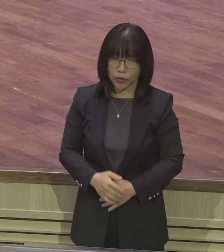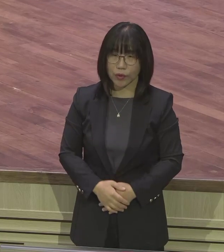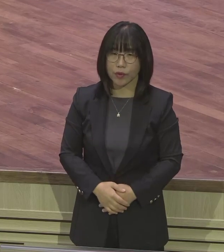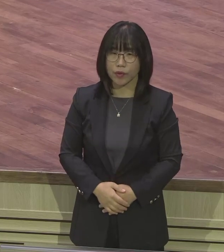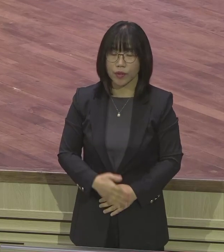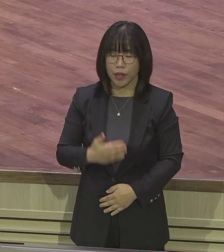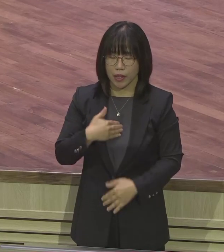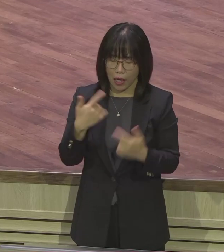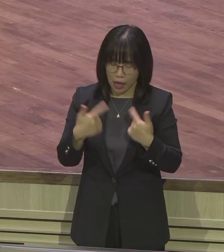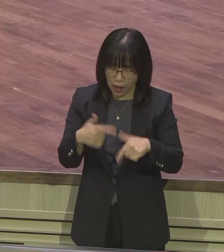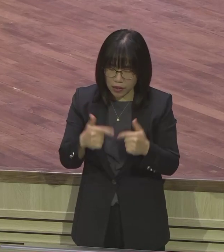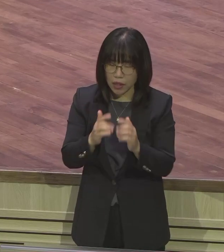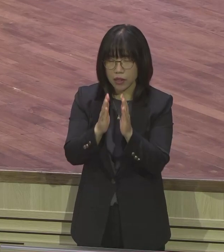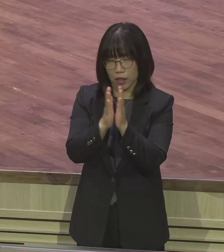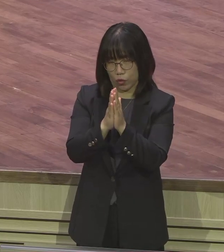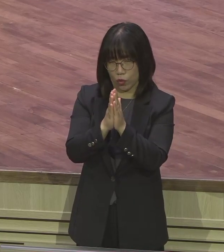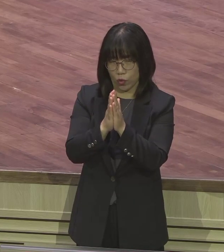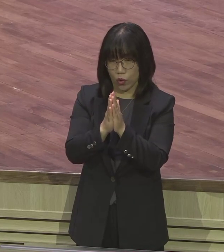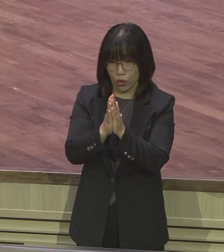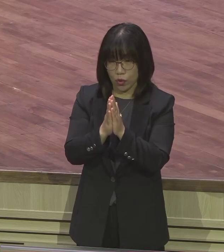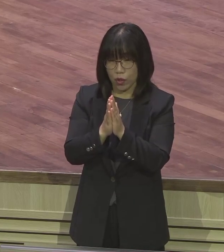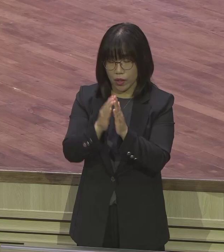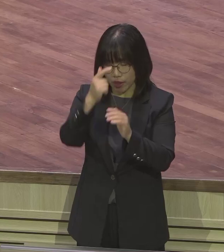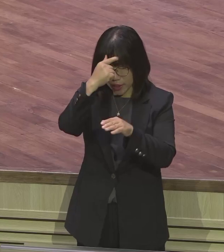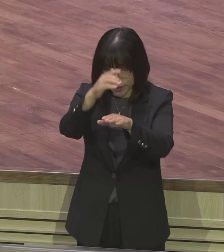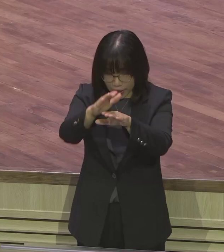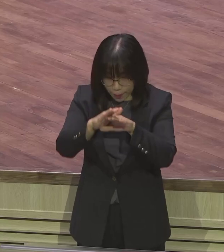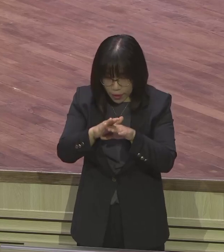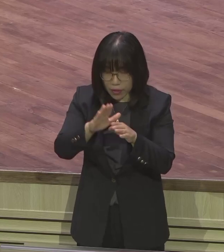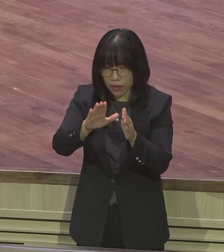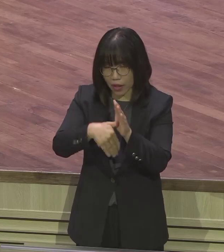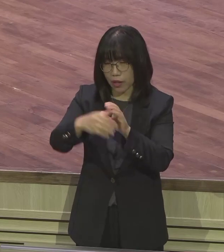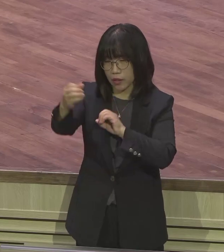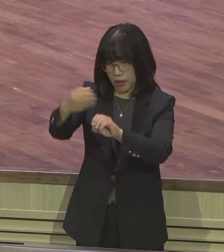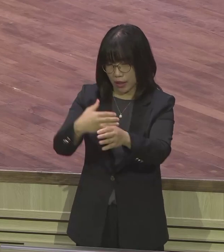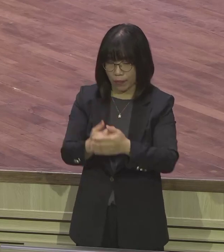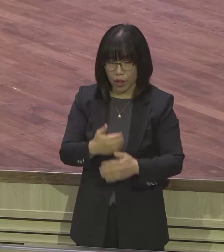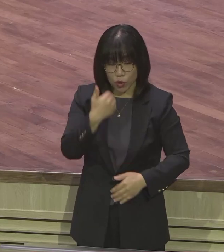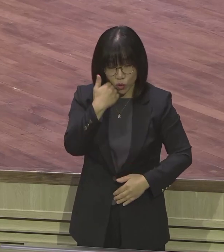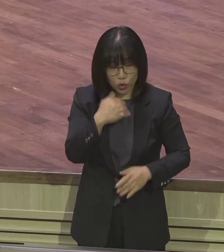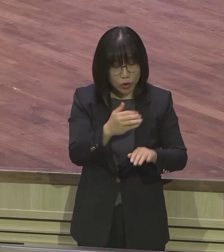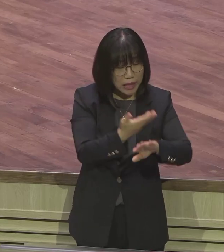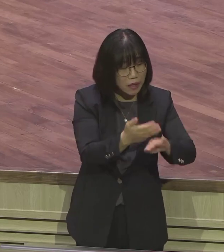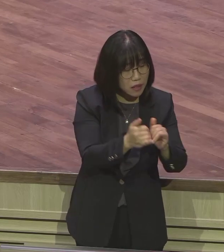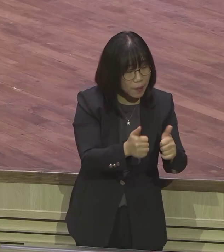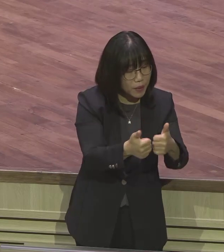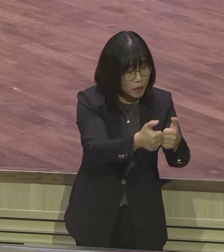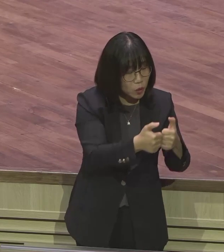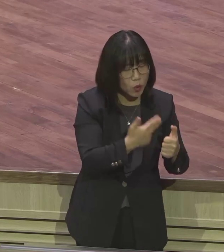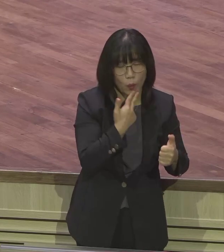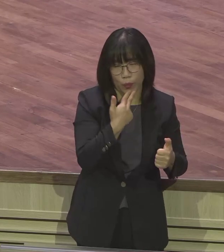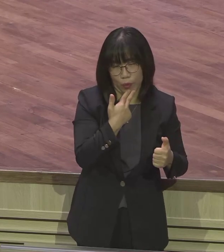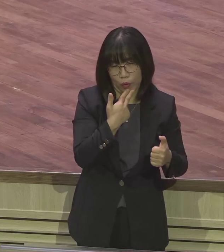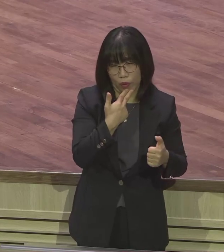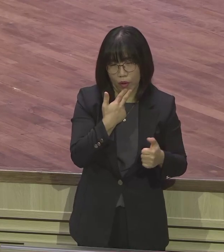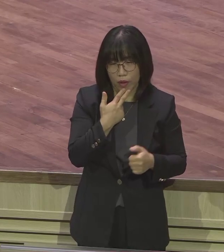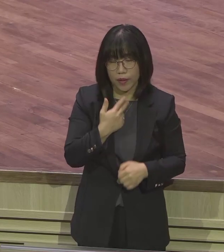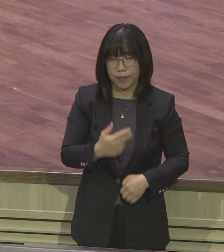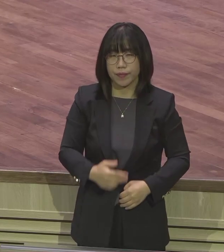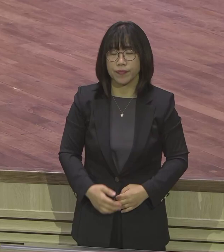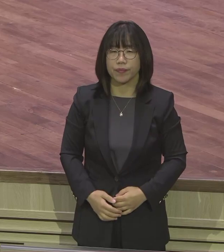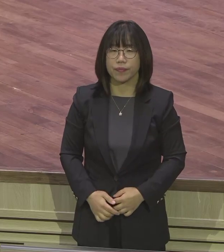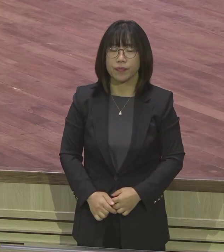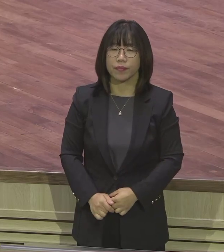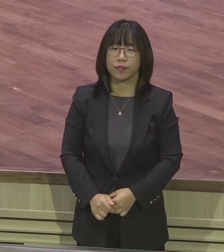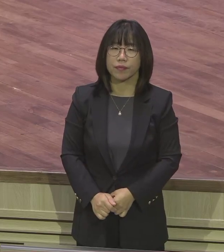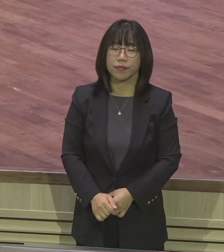그렇게 응답하고 이 자리에 선 거예요. 난 누가 어느 내가 가지고 뭐 전도해다 뭐 어느 내가 헌신해다 어느 내가 신학과 어느 내가 개척 한 번도 없어요.